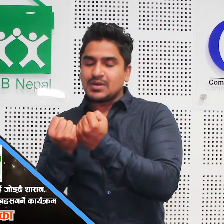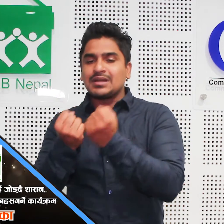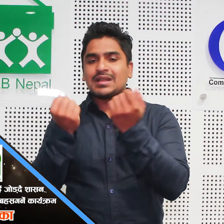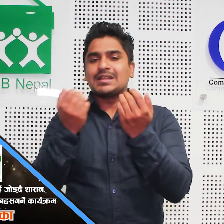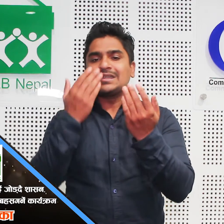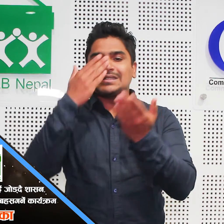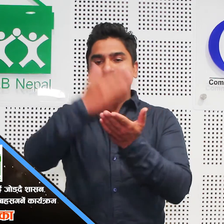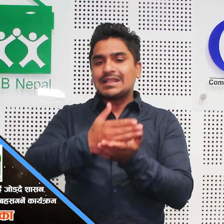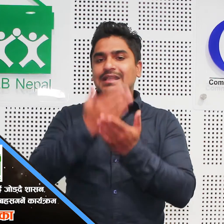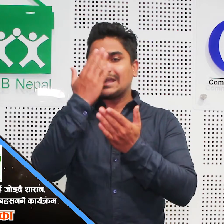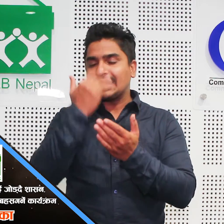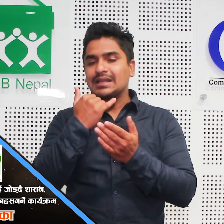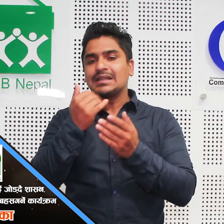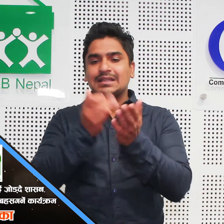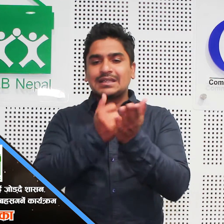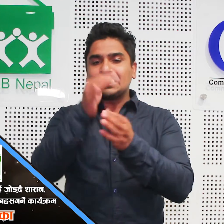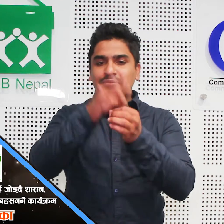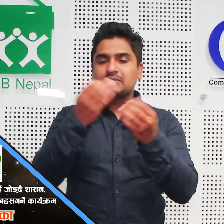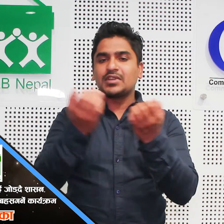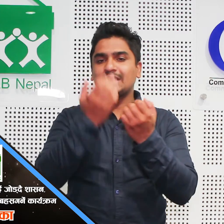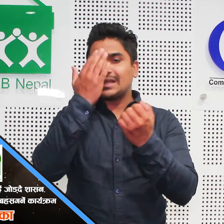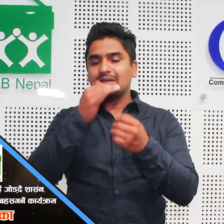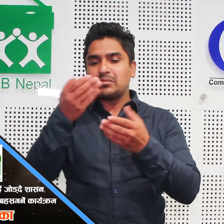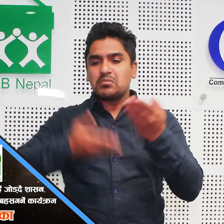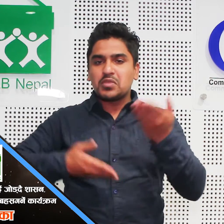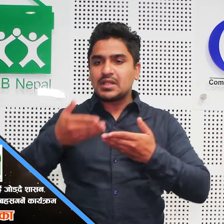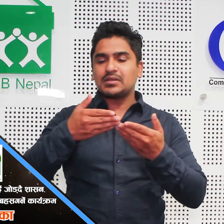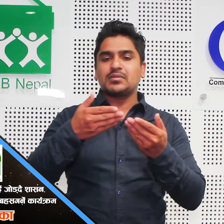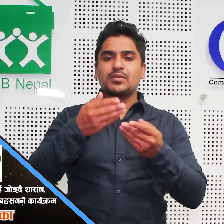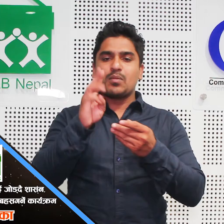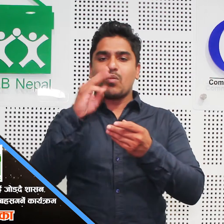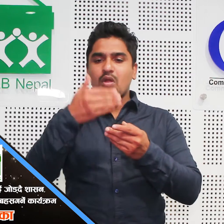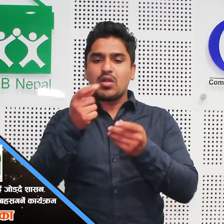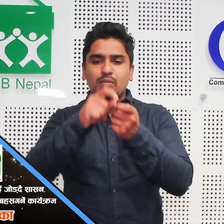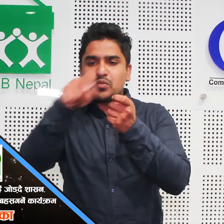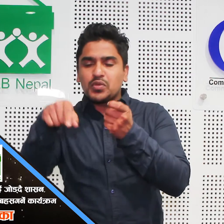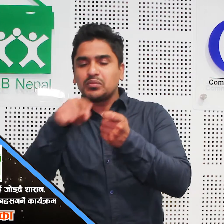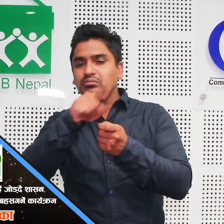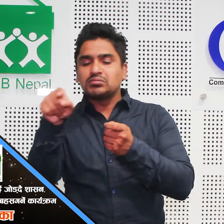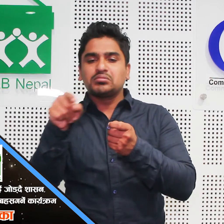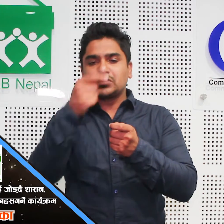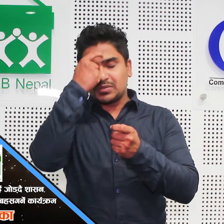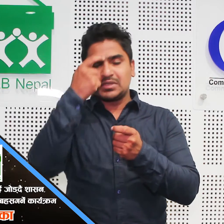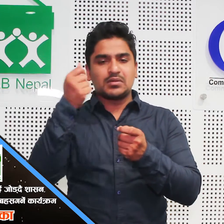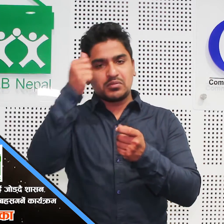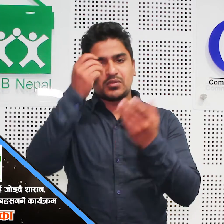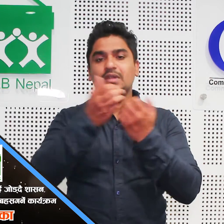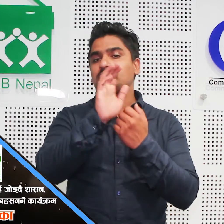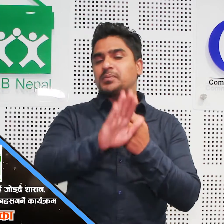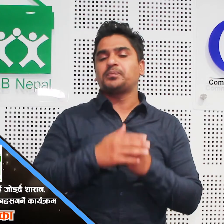कारण कृषि व्यवसाय गरेका किसानहरूले बजारीकरण, मल बिउ लगायतको विभिन्न समस्या भोग्नु परेको थियो, जसको